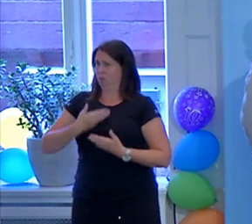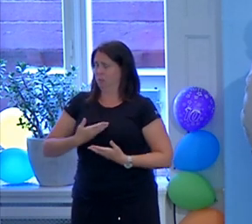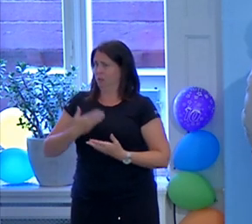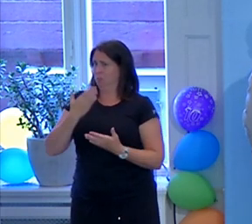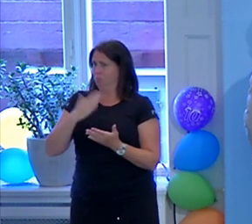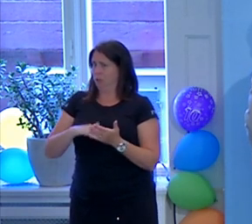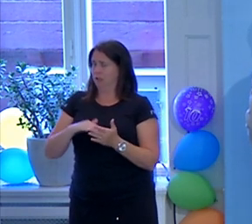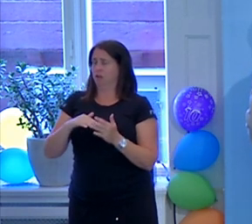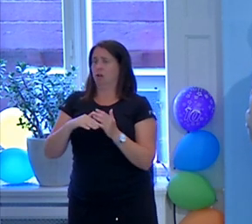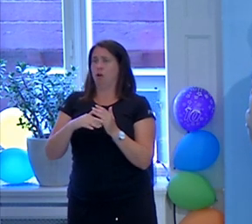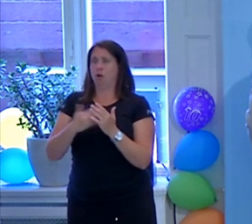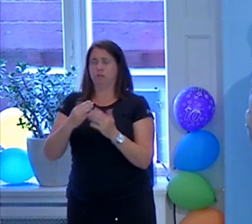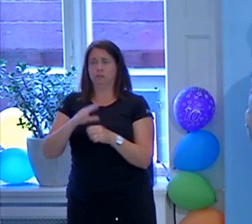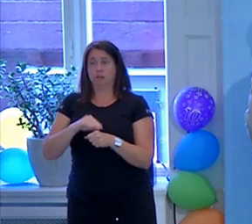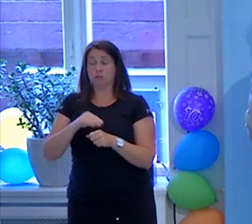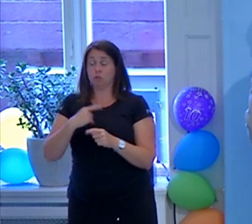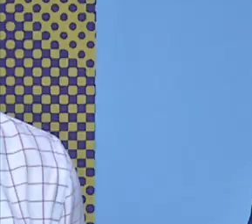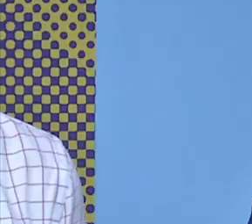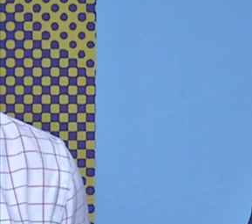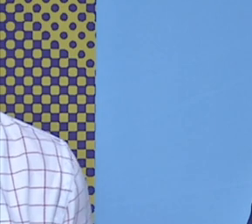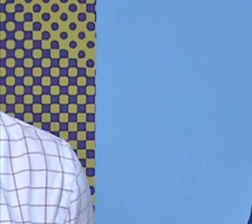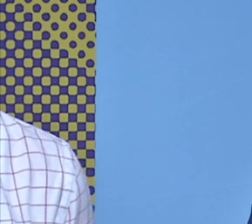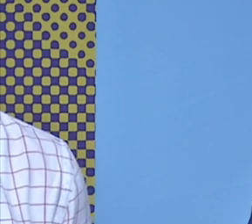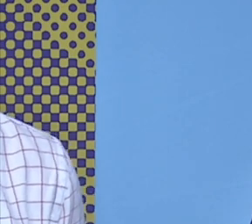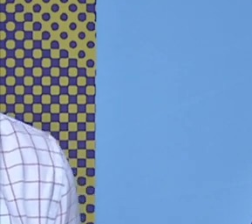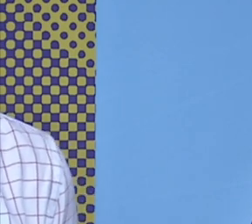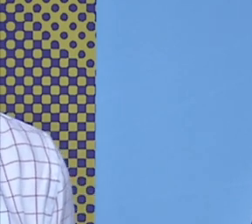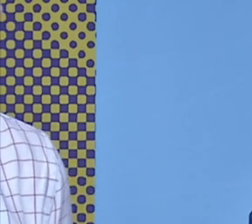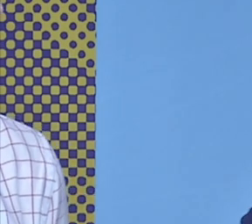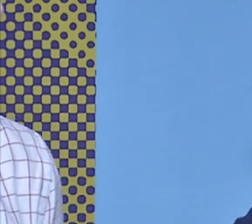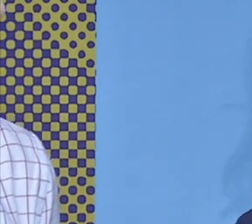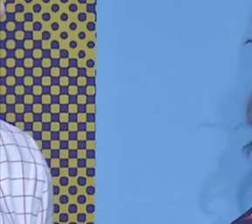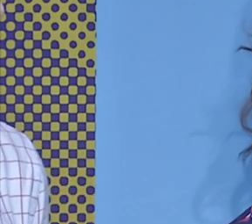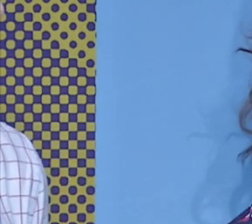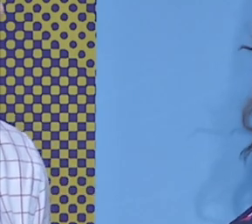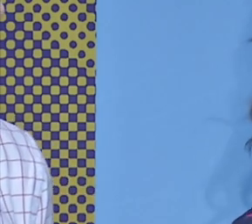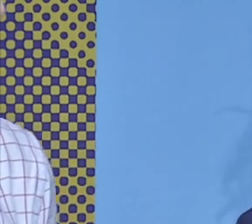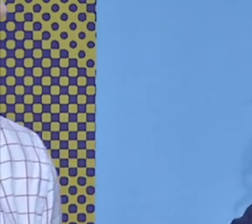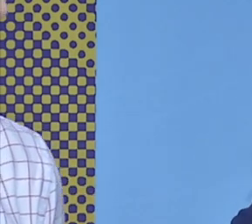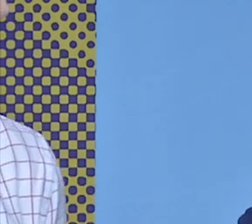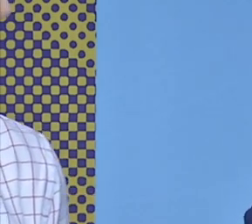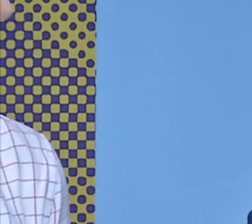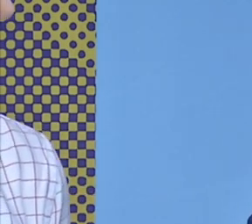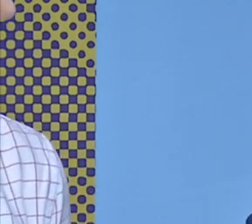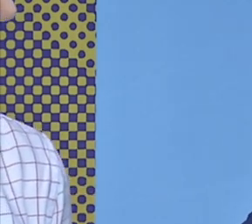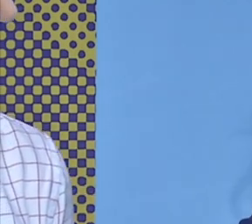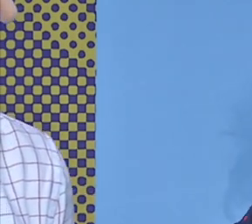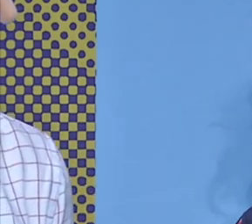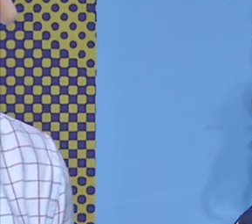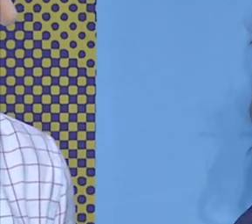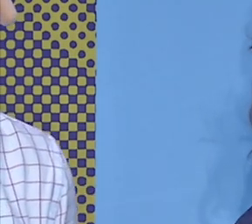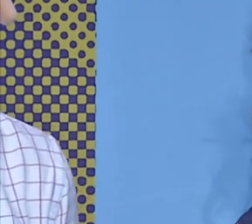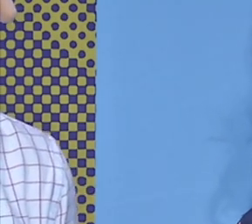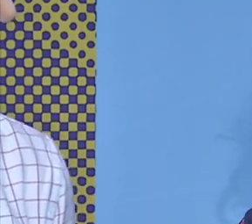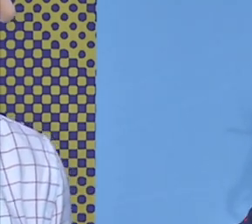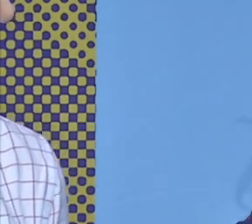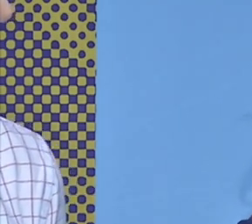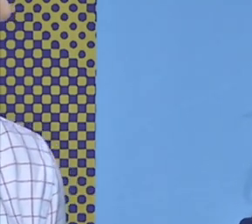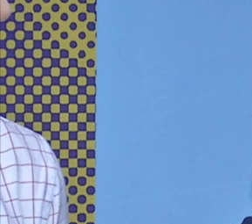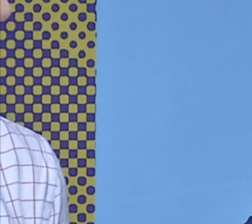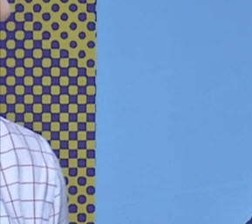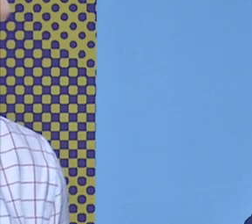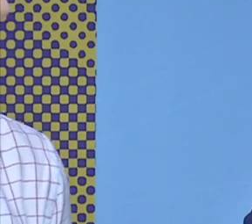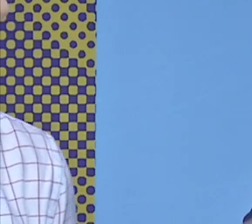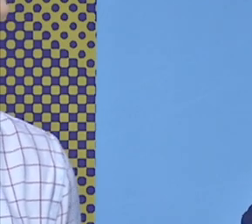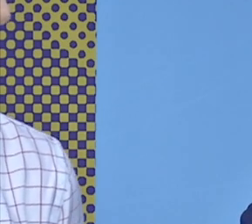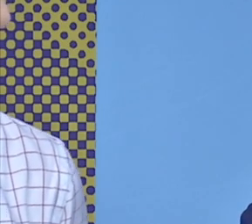delvis upplever stämmer. Det är klart att jag tror att svenskar generellt är kanske inte så öppna för entreprenörskap.